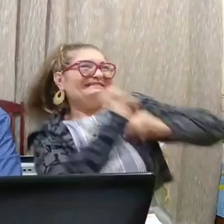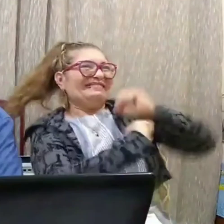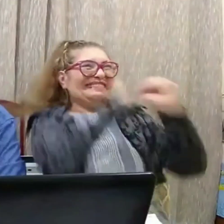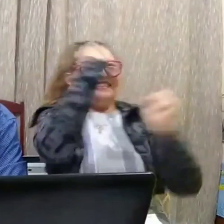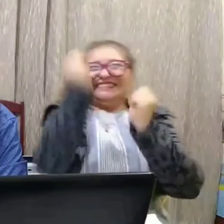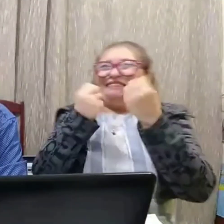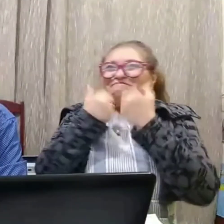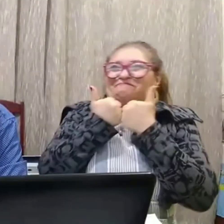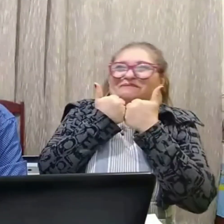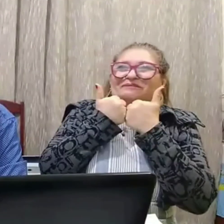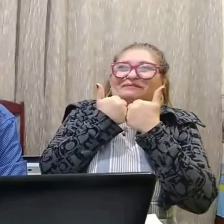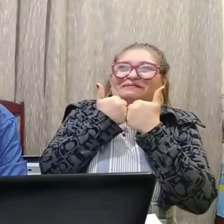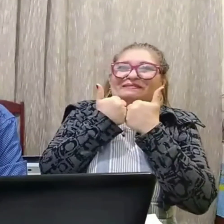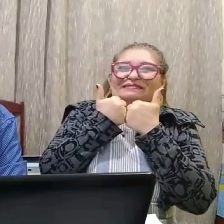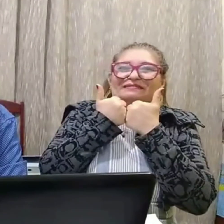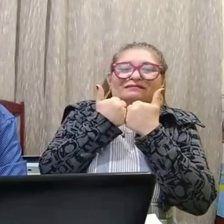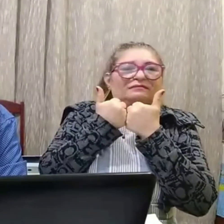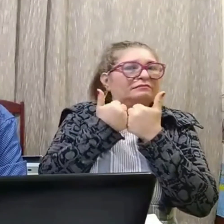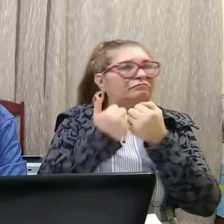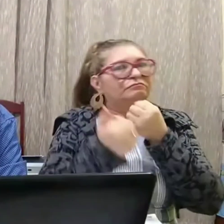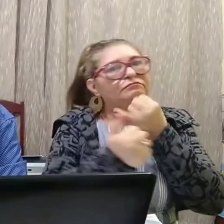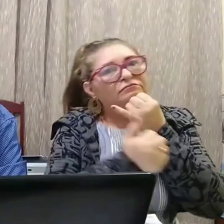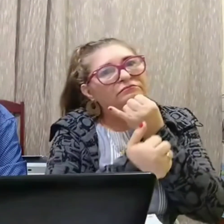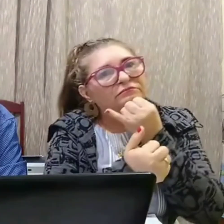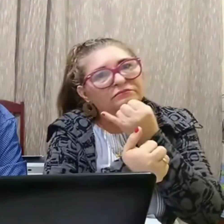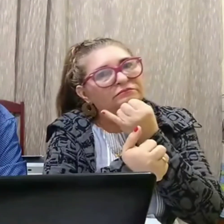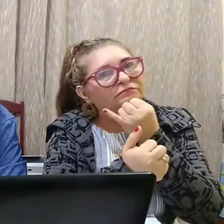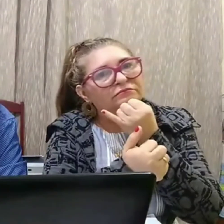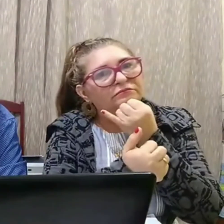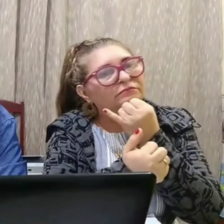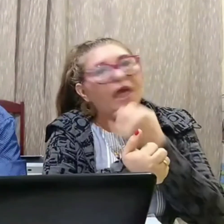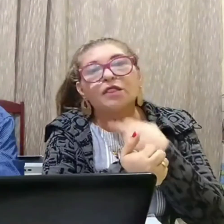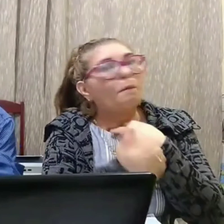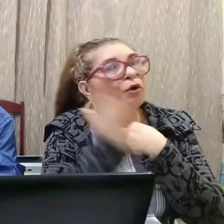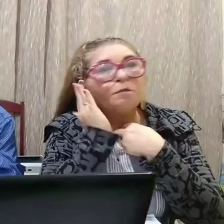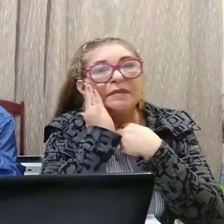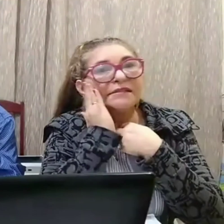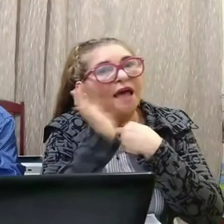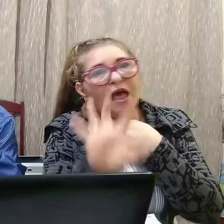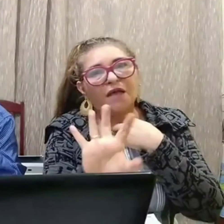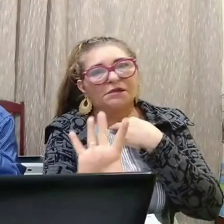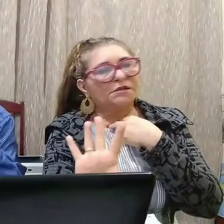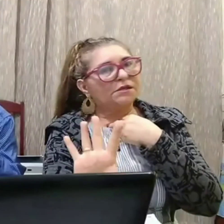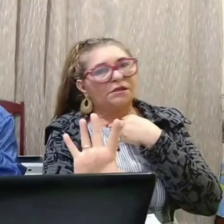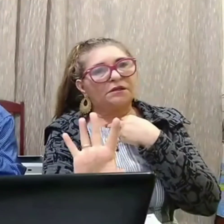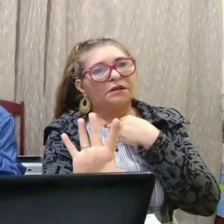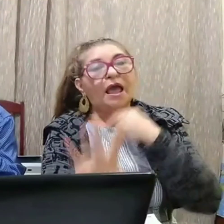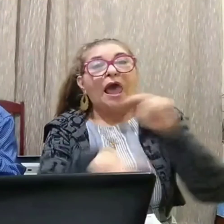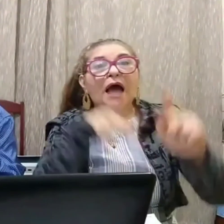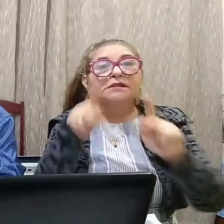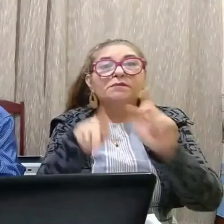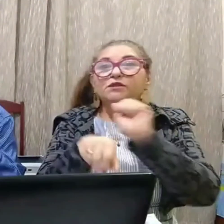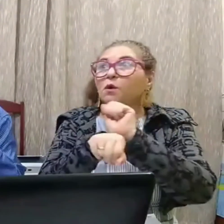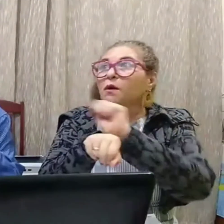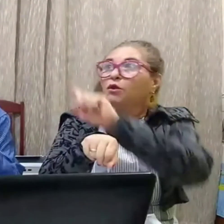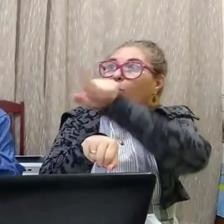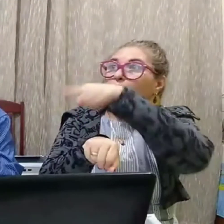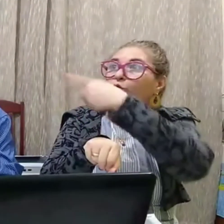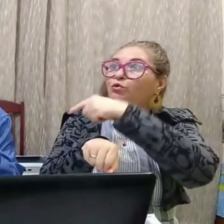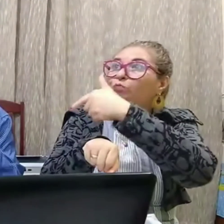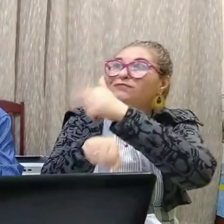diverte. Que coisa triste. O pessoal do mundo não tem esperança, o pessoal do mundo não